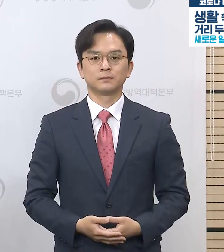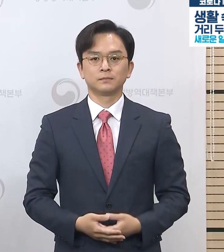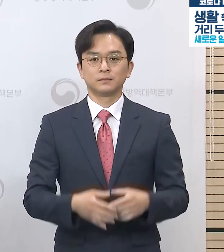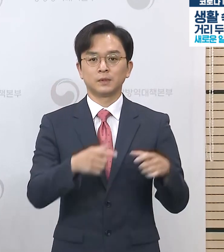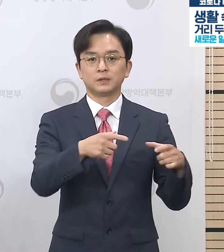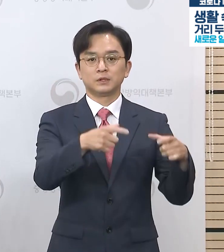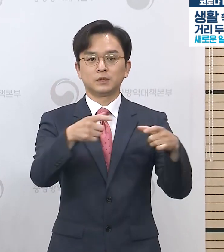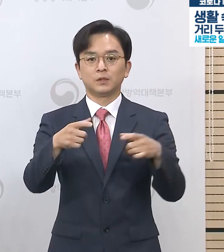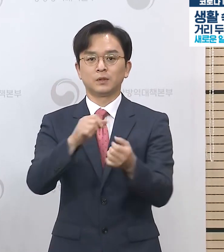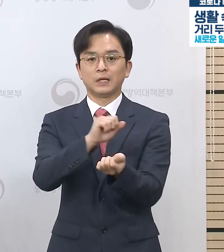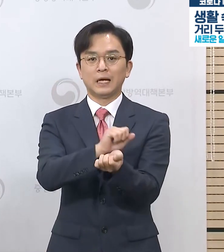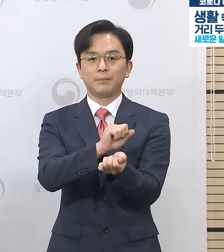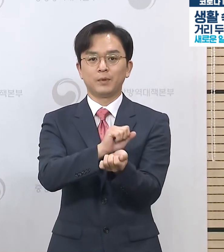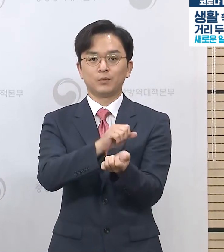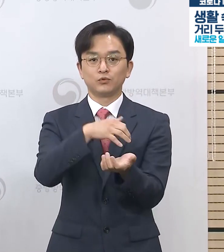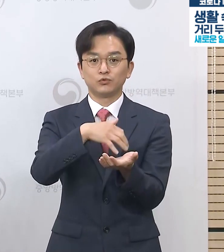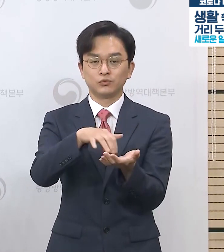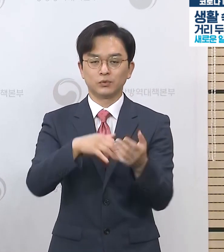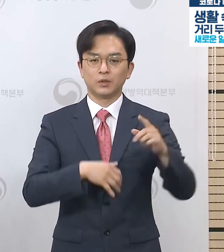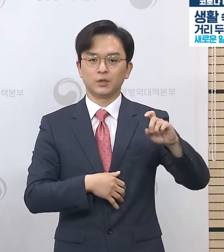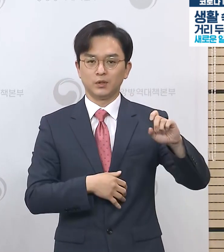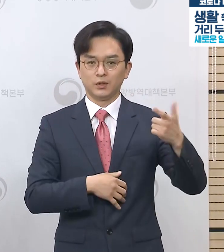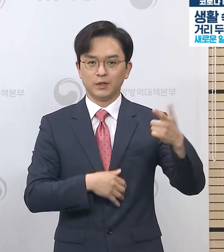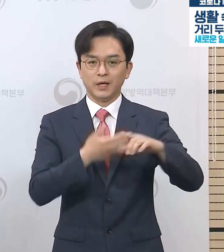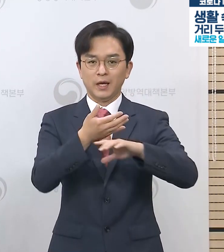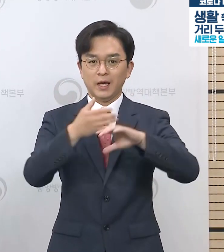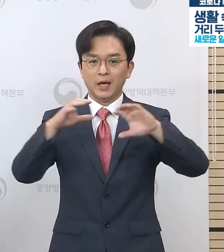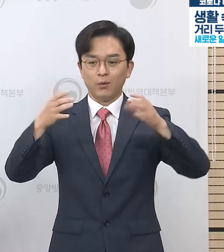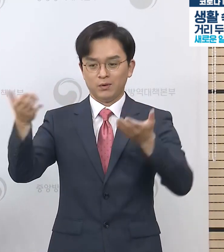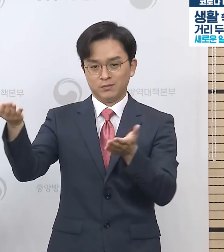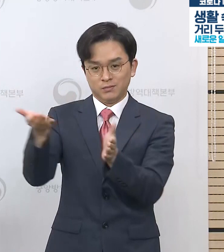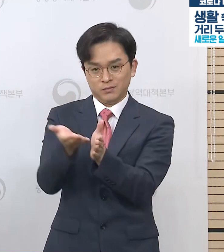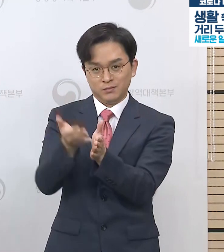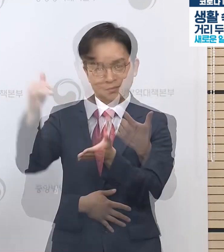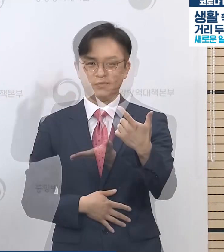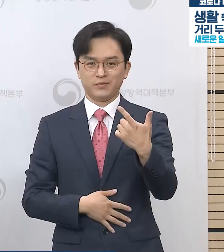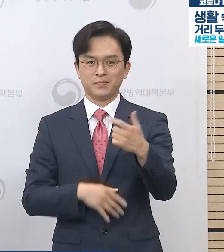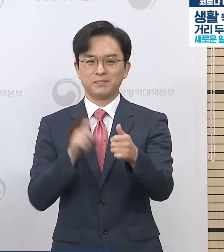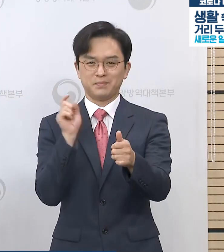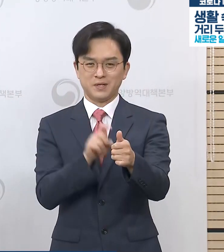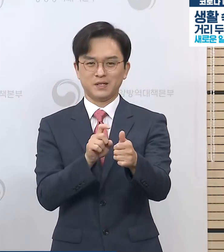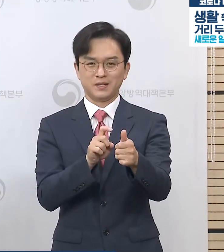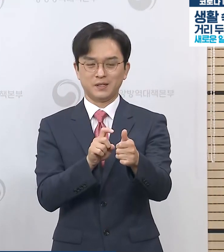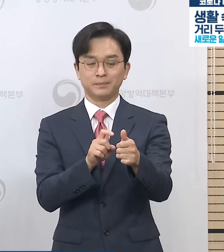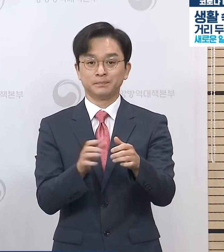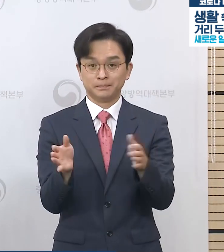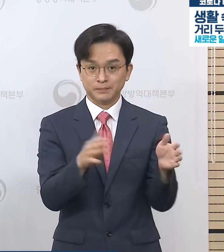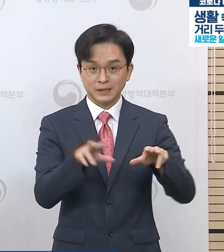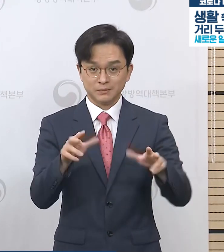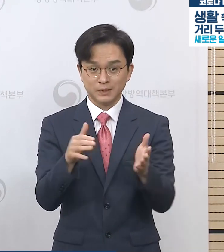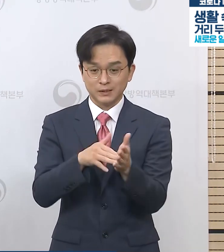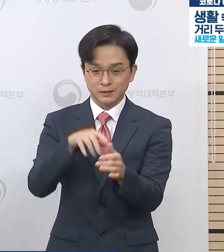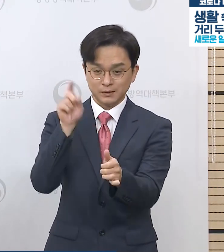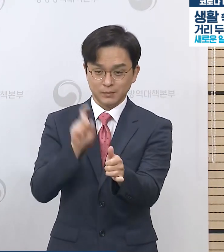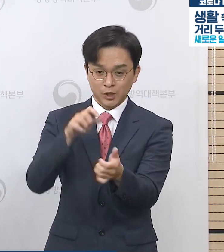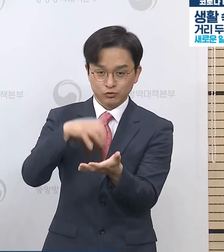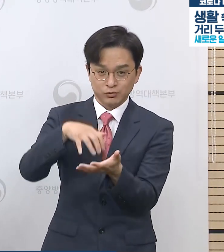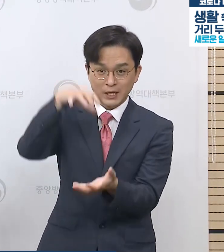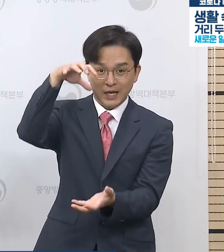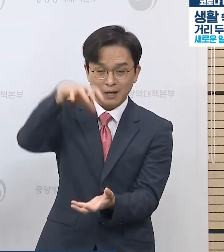지역사회 발생이 16명이고 해외 유입이 30명입니다. 누적해서 확진자 수는